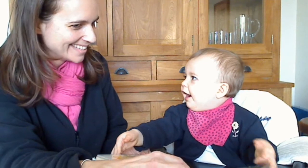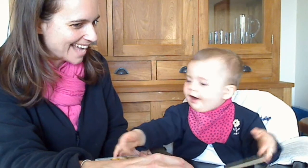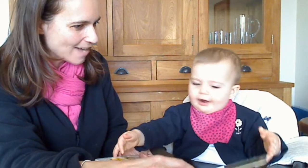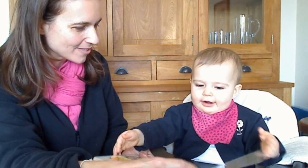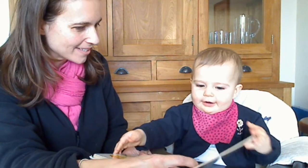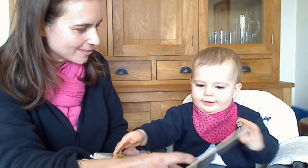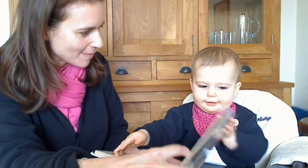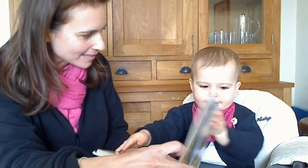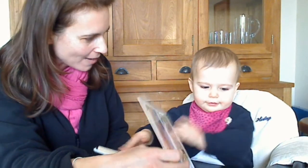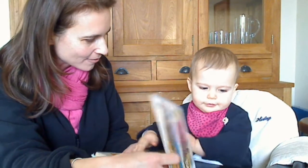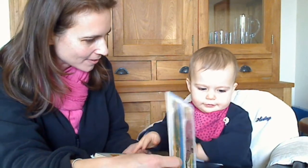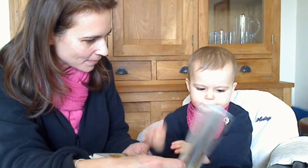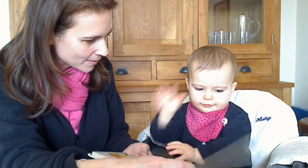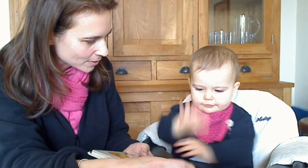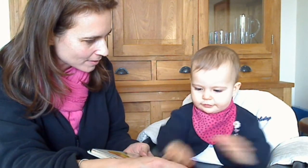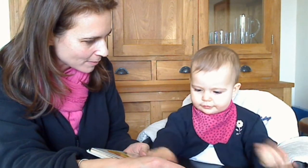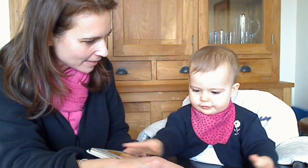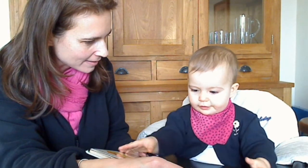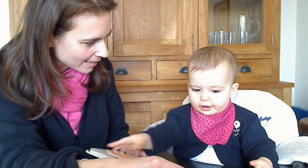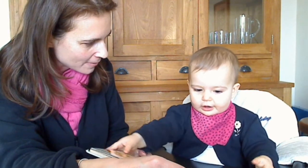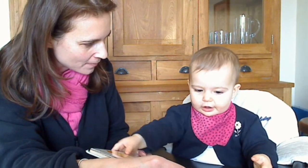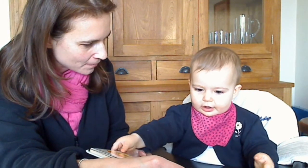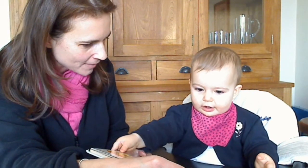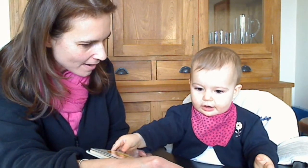Der Affe! Wie macht der Affe? What does the monkey say?